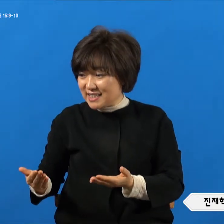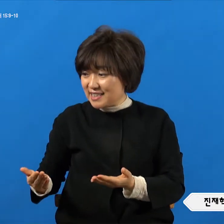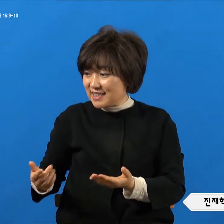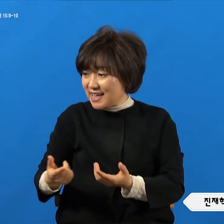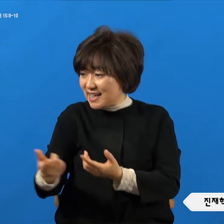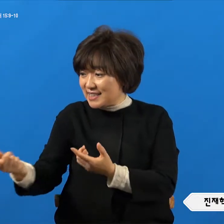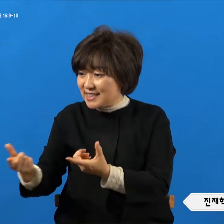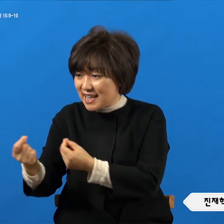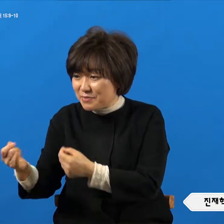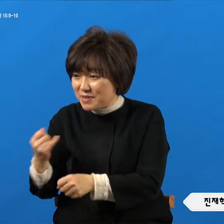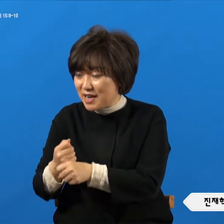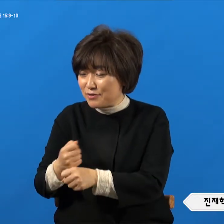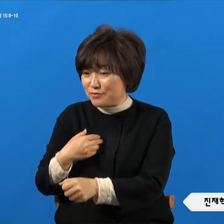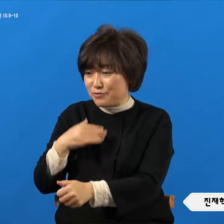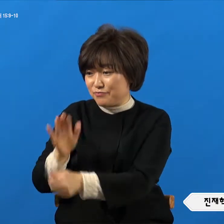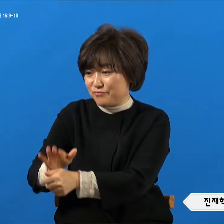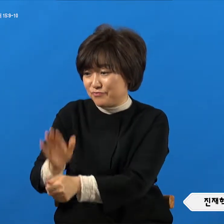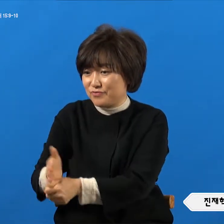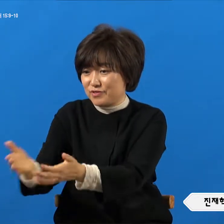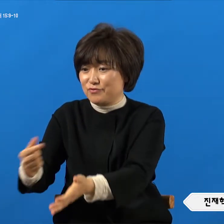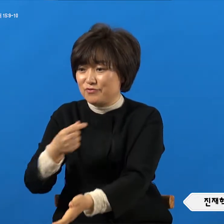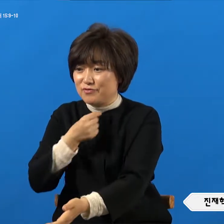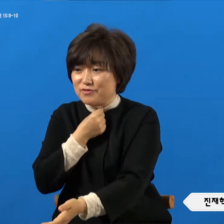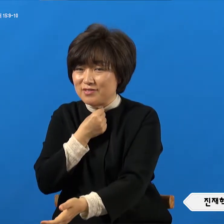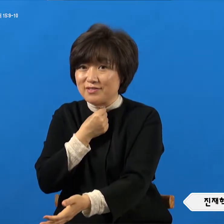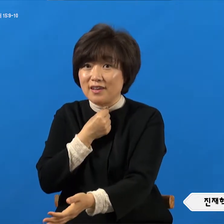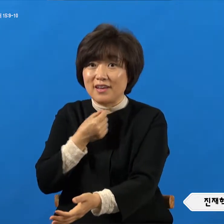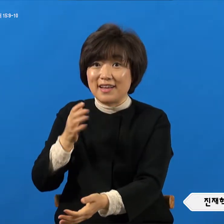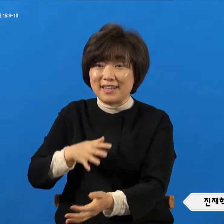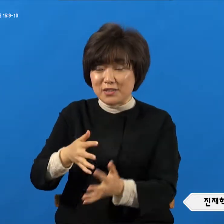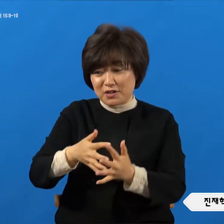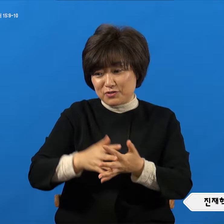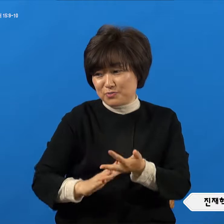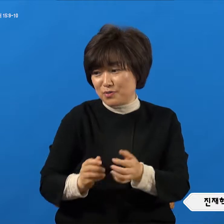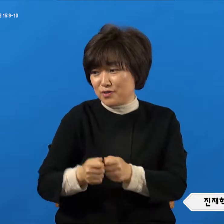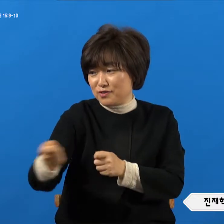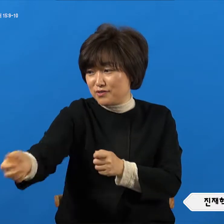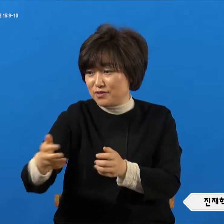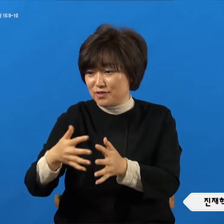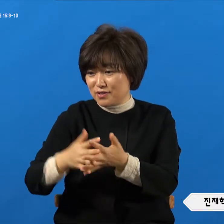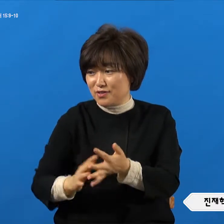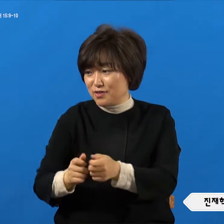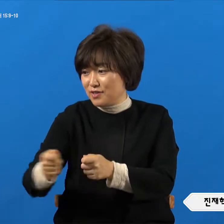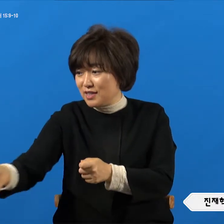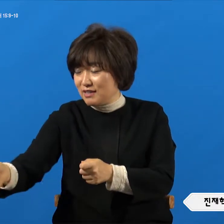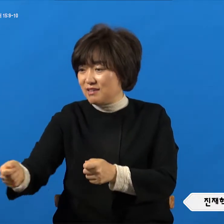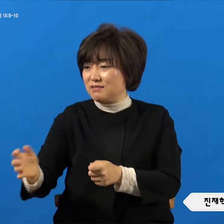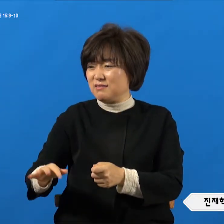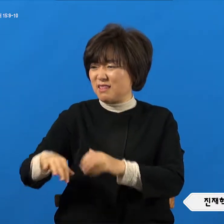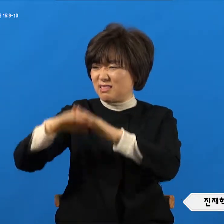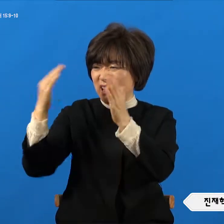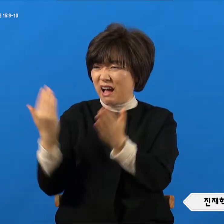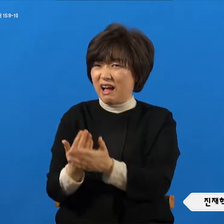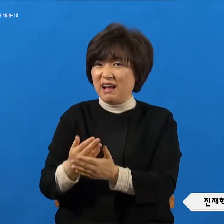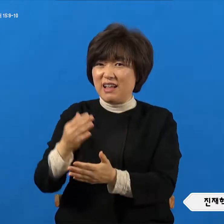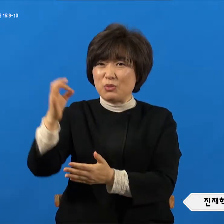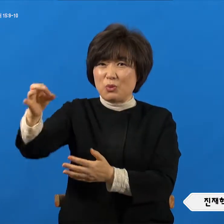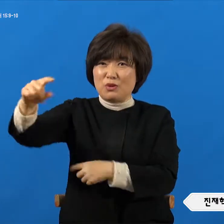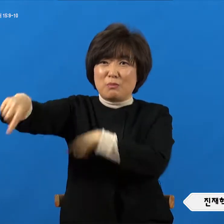해보려고 했었습니다. 그런데 그분들은 받으면 다 현금으로 바꿀 것 같아서 안